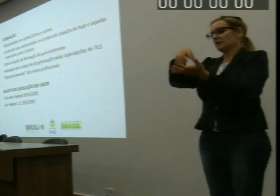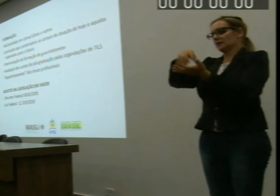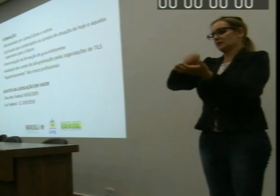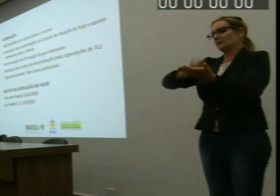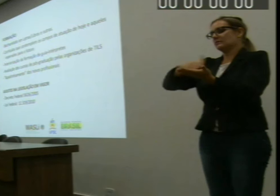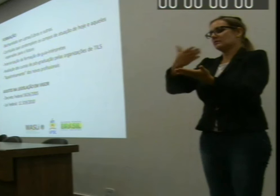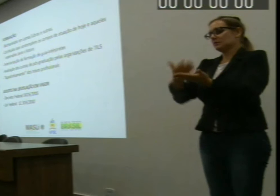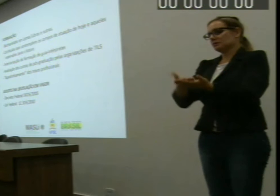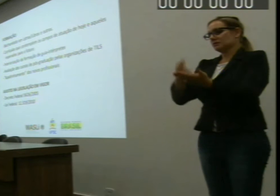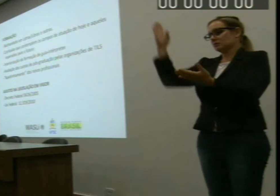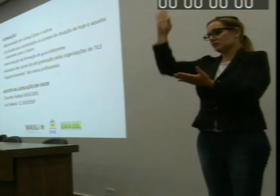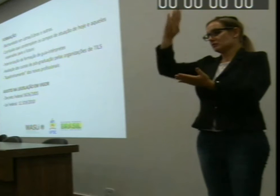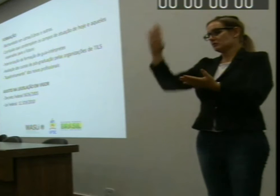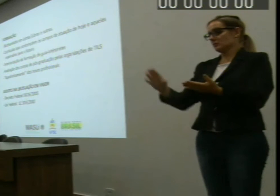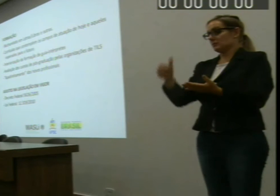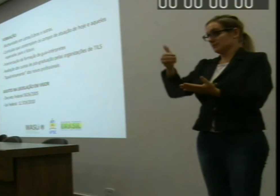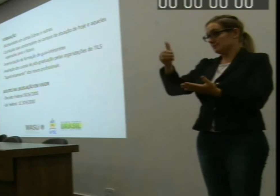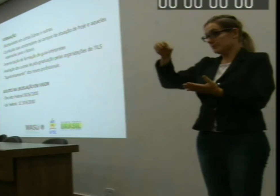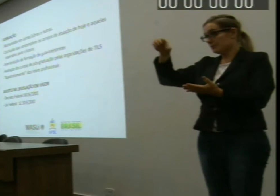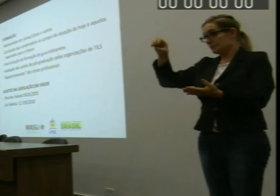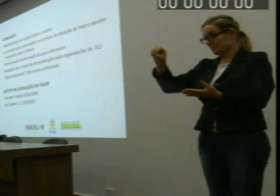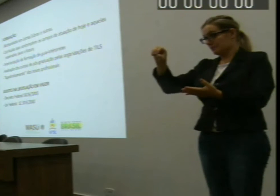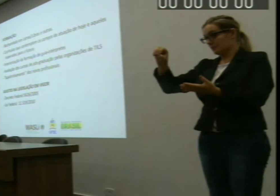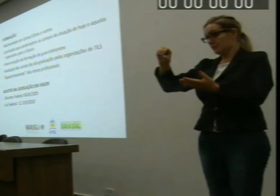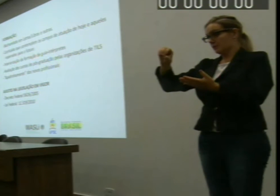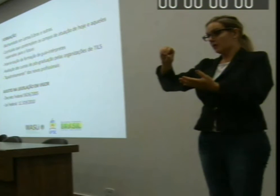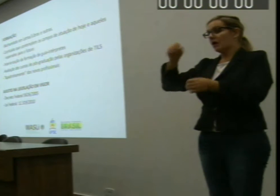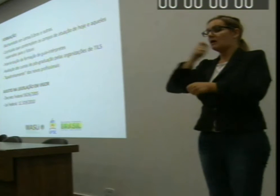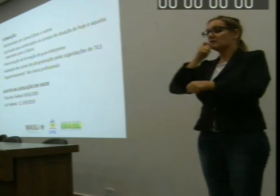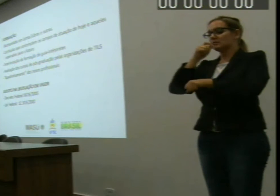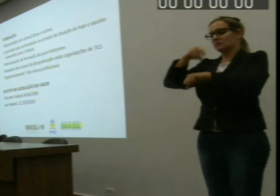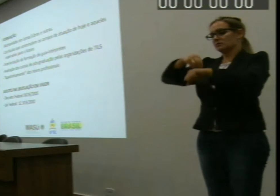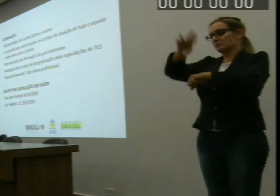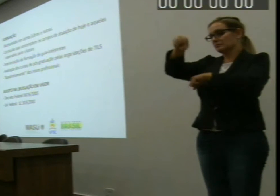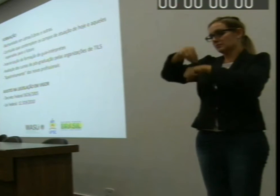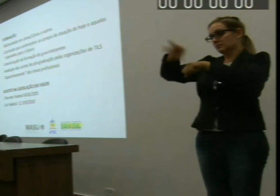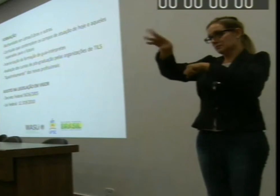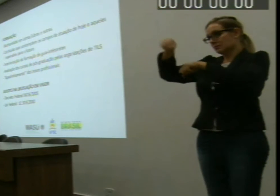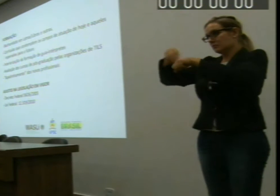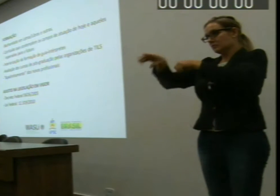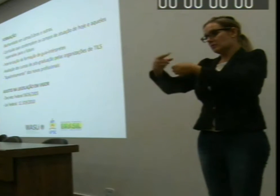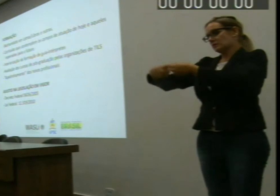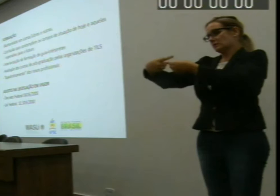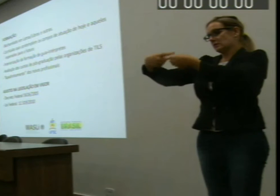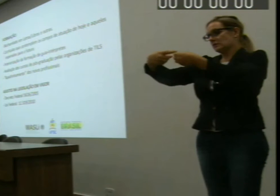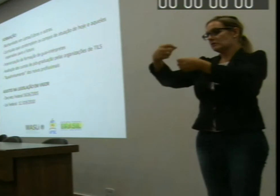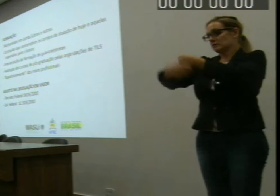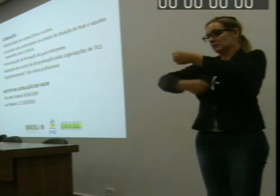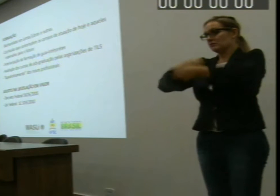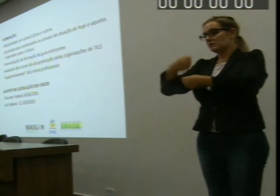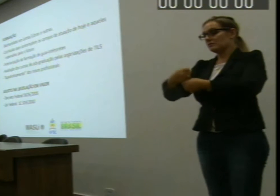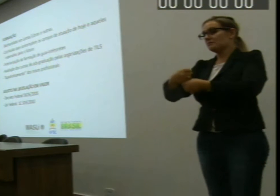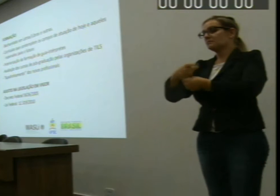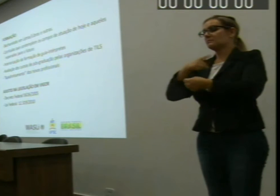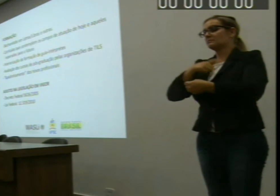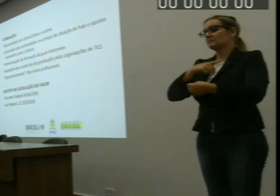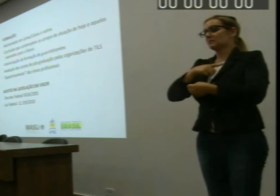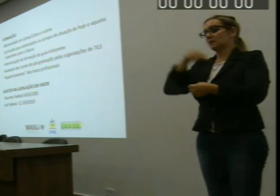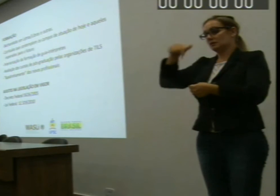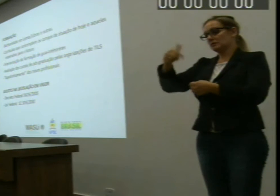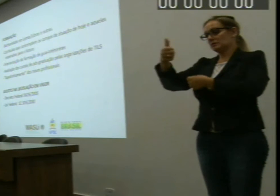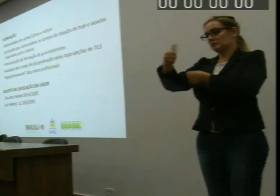inteiro 10 vão ser distribuídas ainda esse ano mais 10 ou seja ainda esse ano vão haver mais